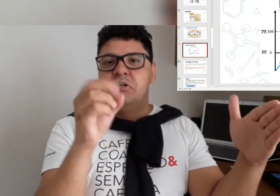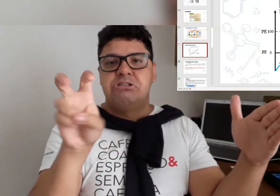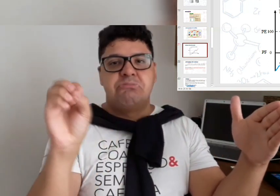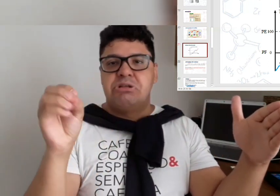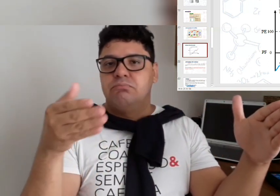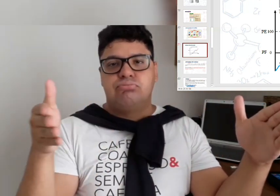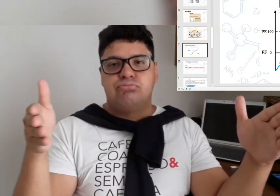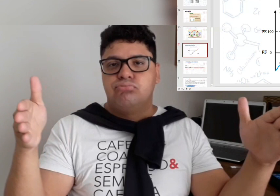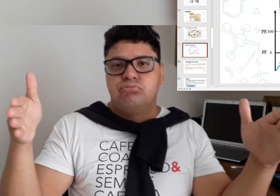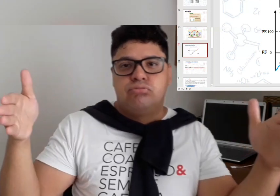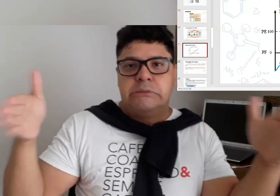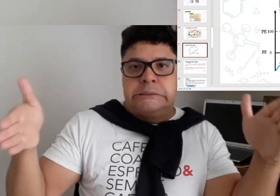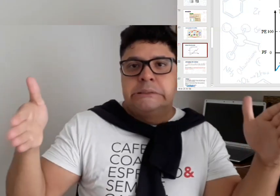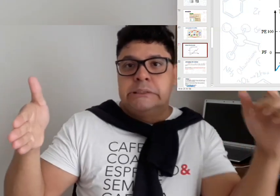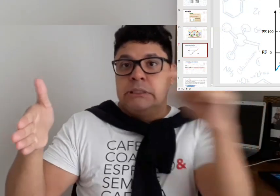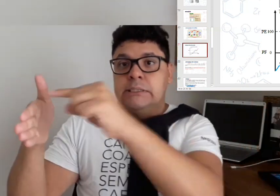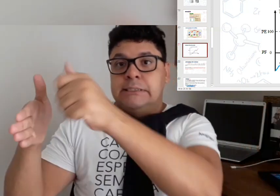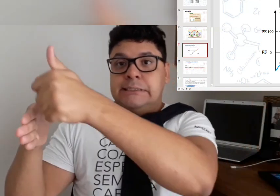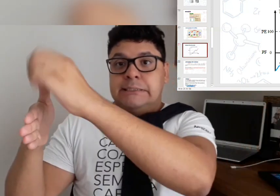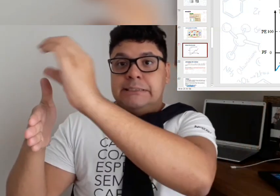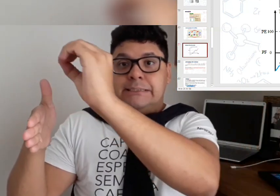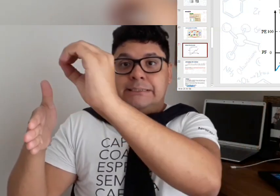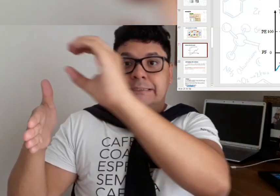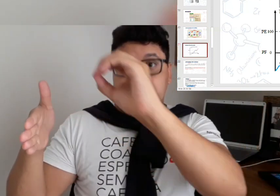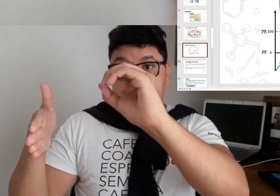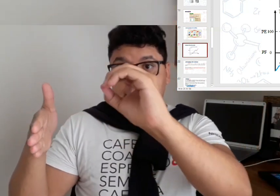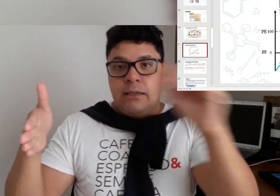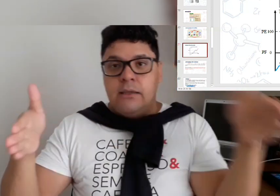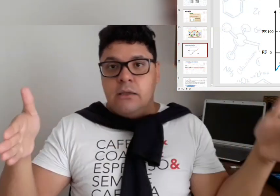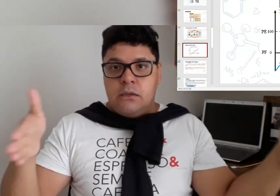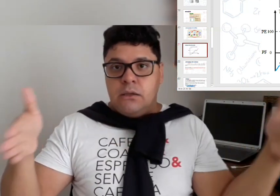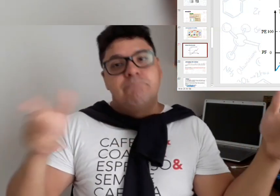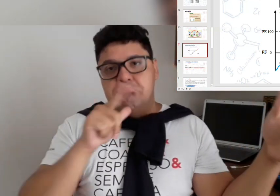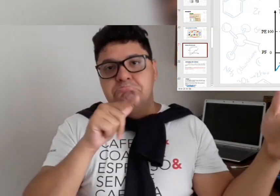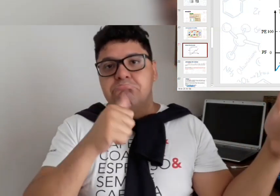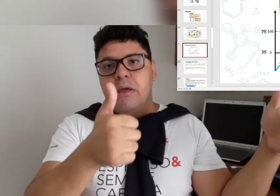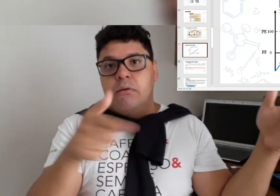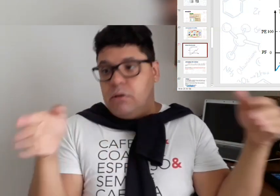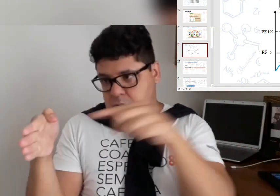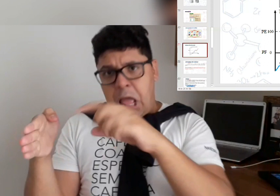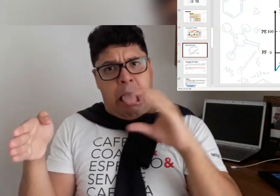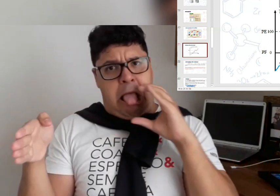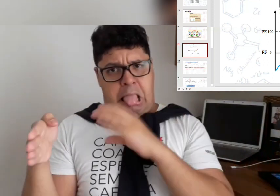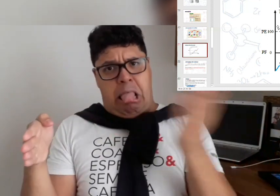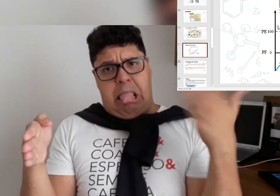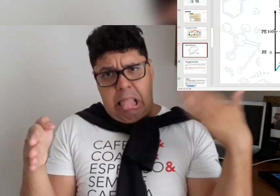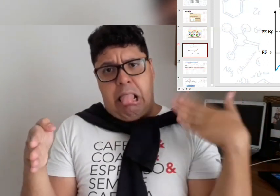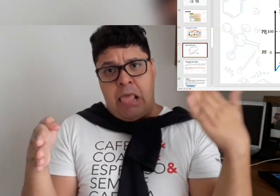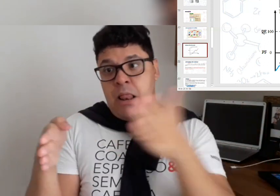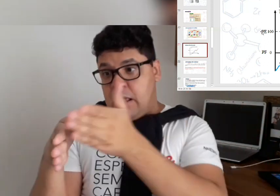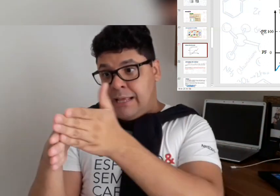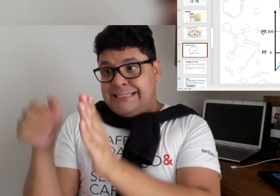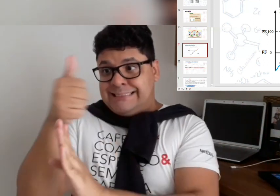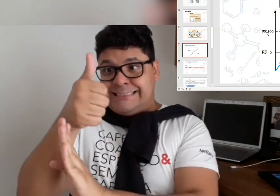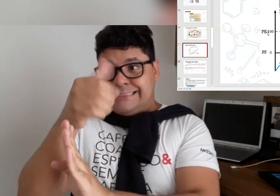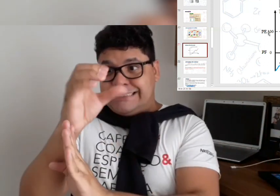10, 15, 20, 25, 35, 100. Chegou em 100 graus, o que começa a acontecer com ela? 100 graus